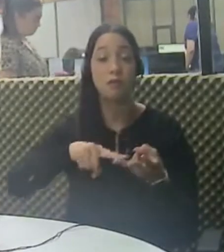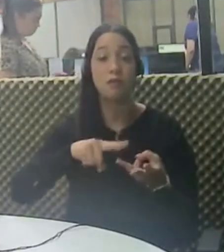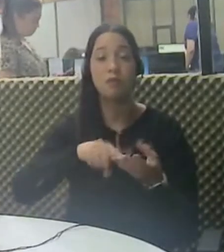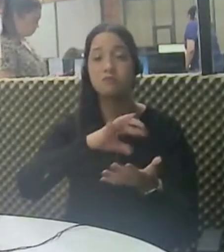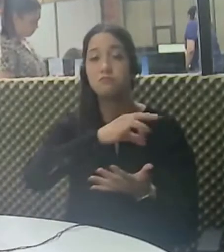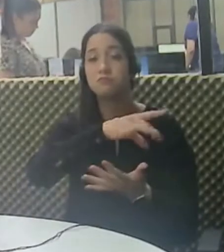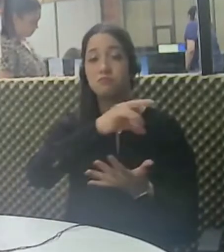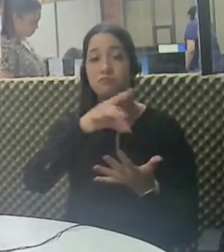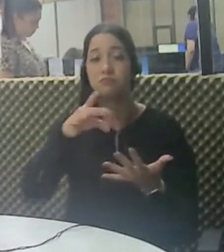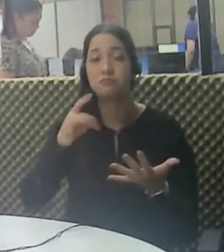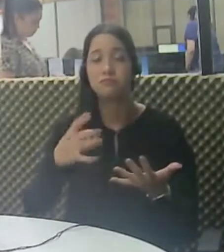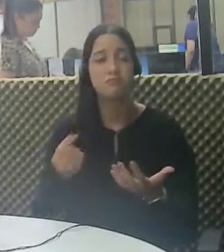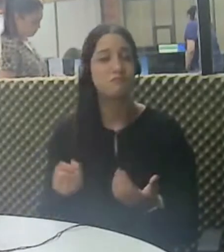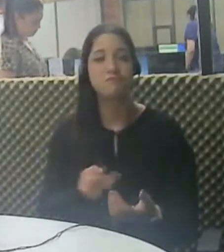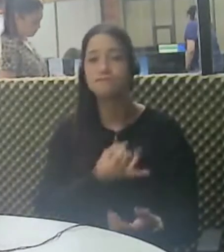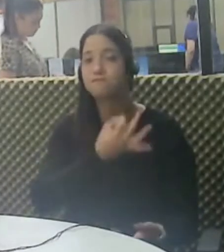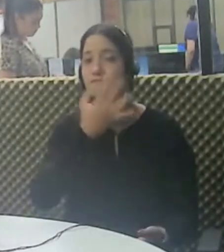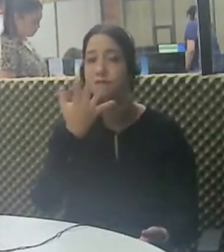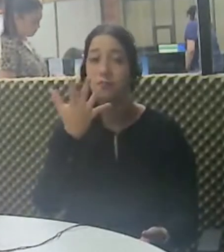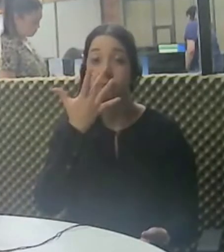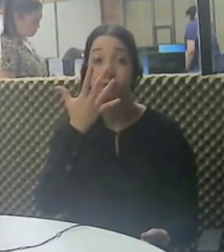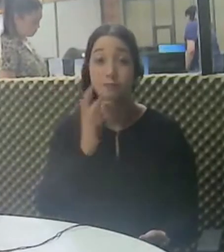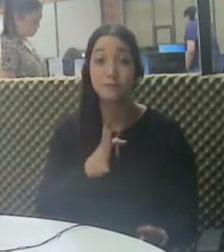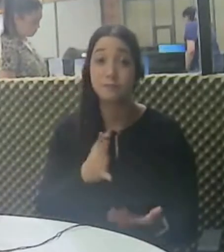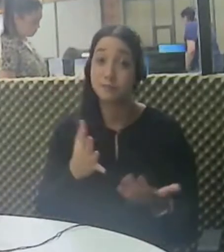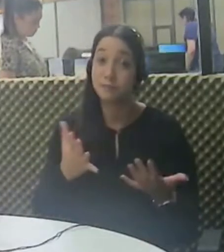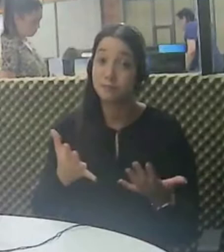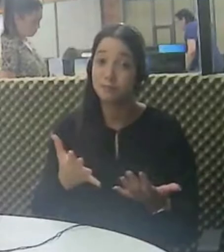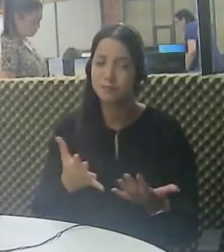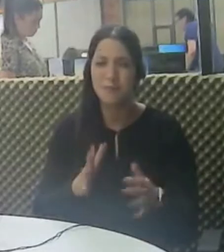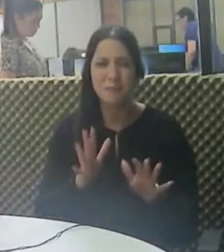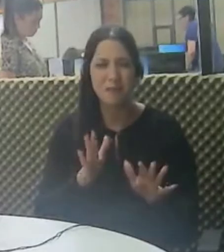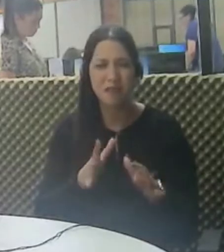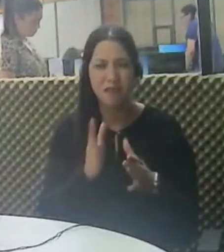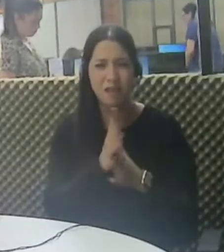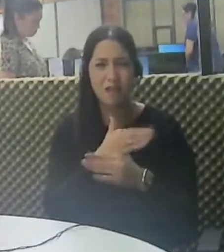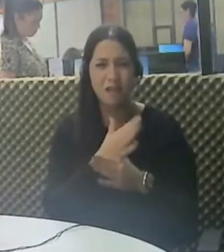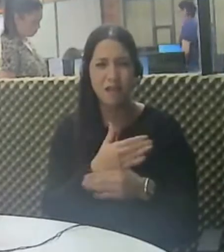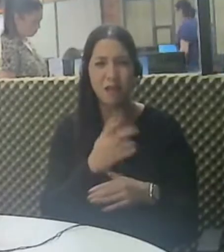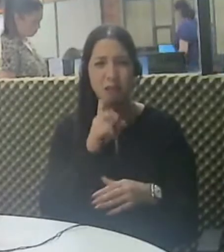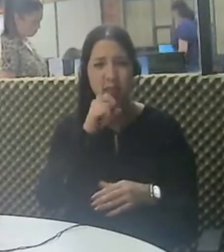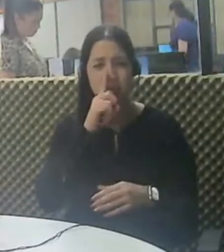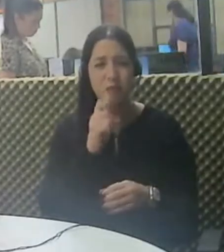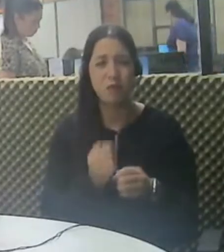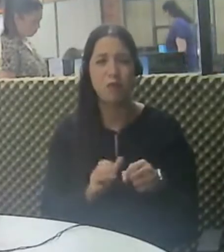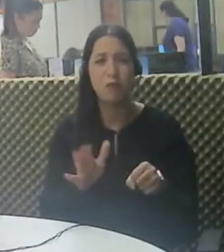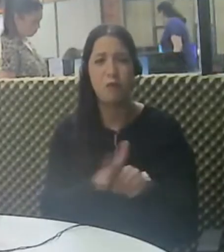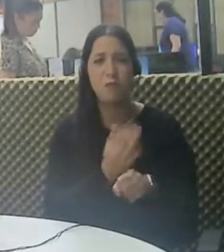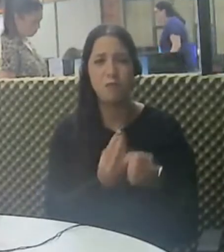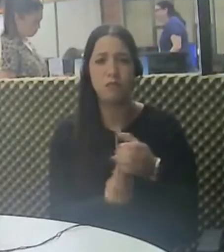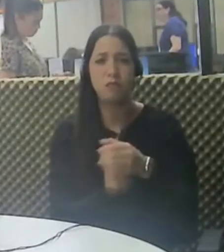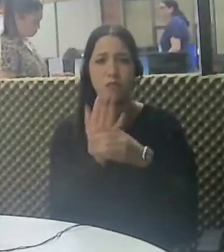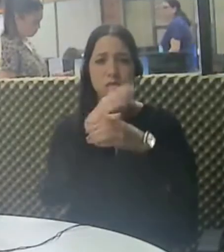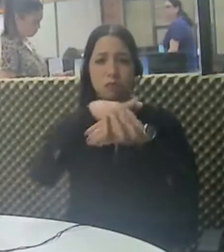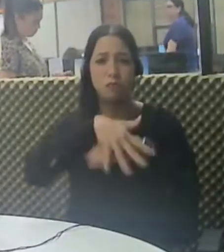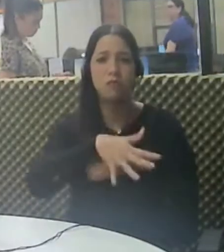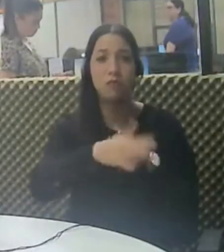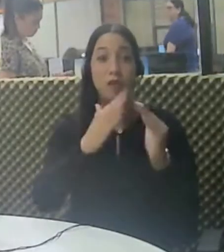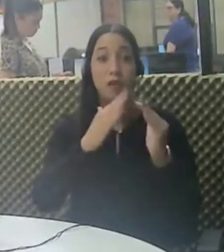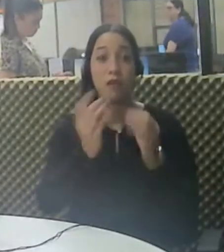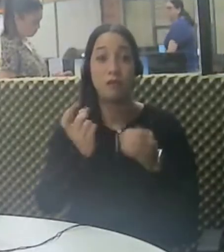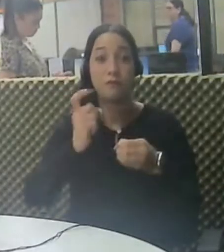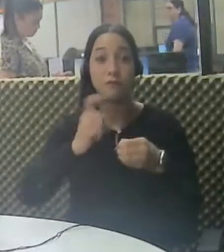em geral, entre outros objetos. Vale dizer que o descarte irregular pode entupir a rede, causando refluxos nas